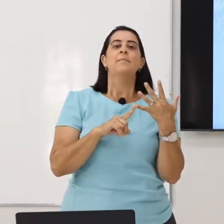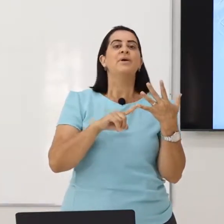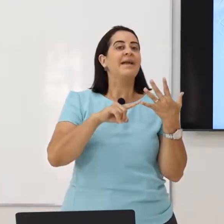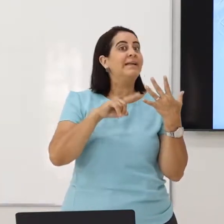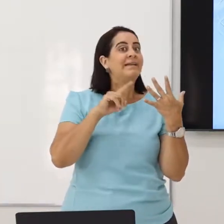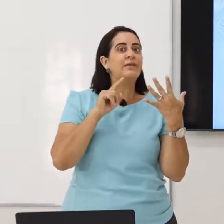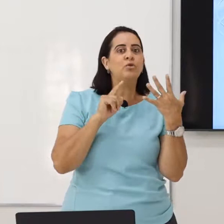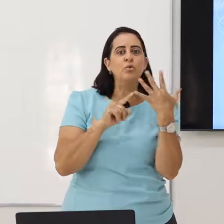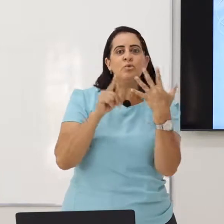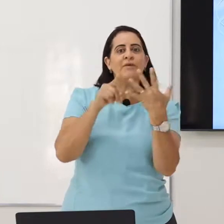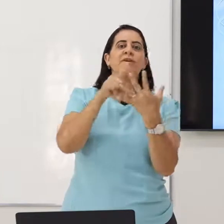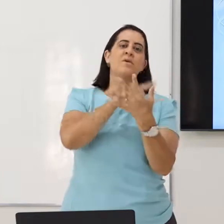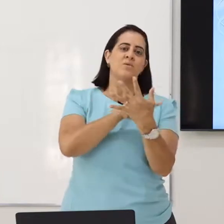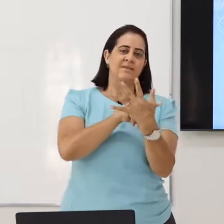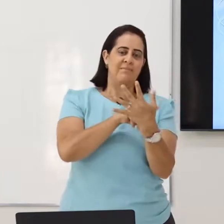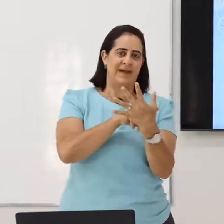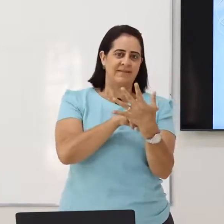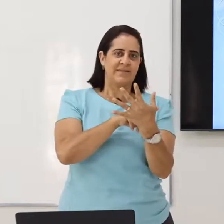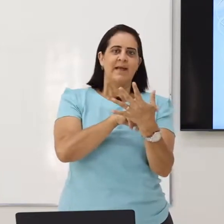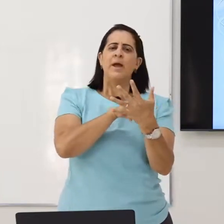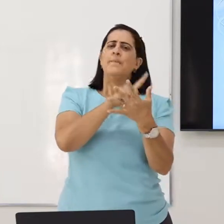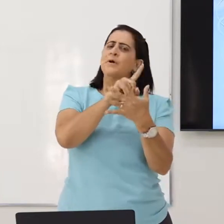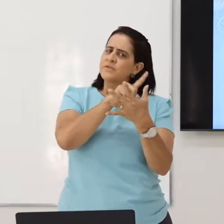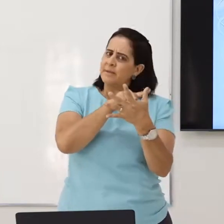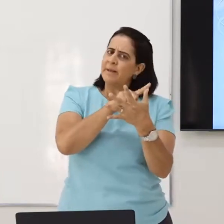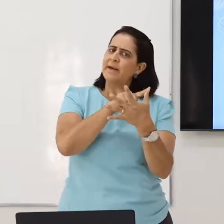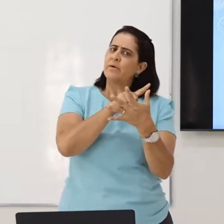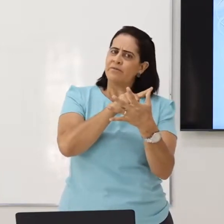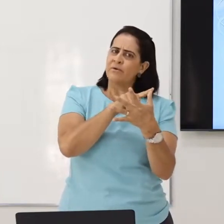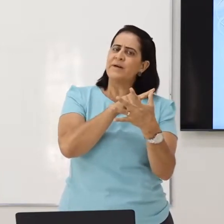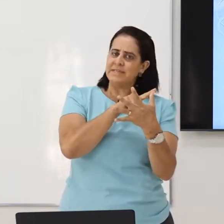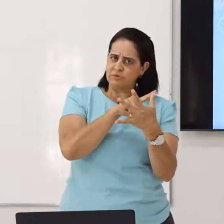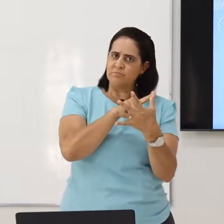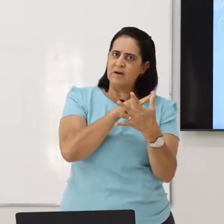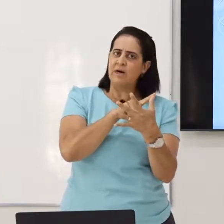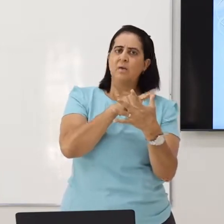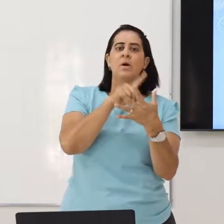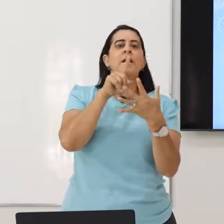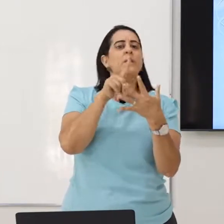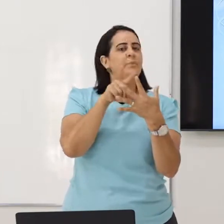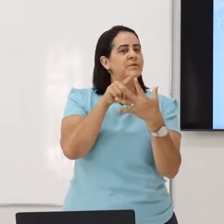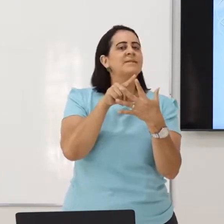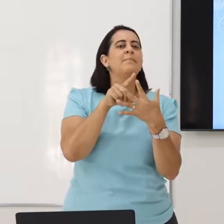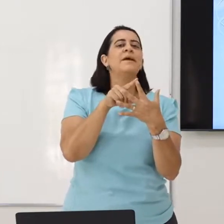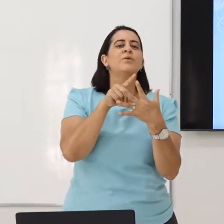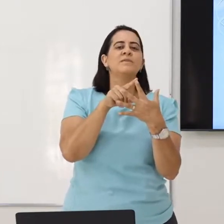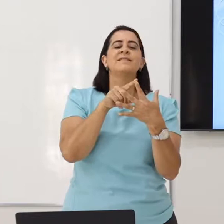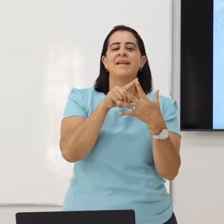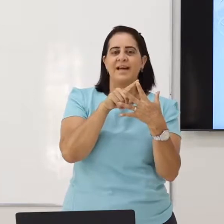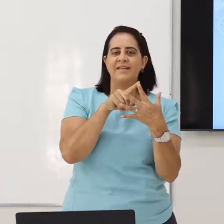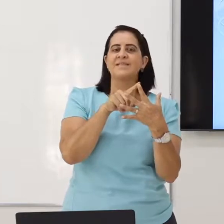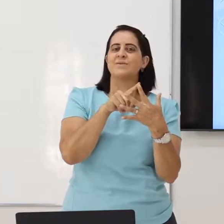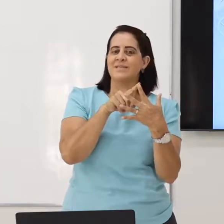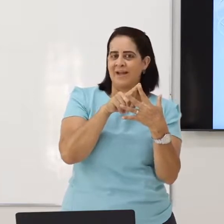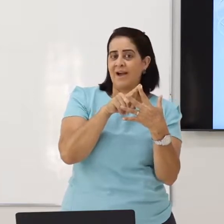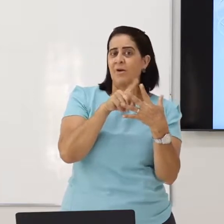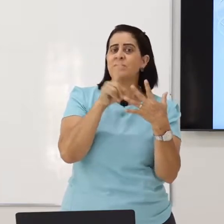porque ele tem tudo a ver com os demais. Eu posso saber a configuração de mão, eu posso saber onde se realiza o sinal, se